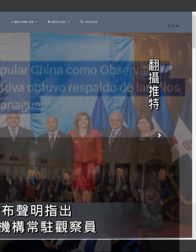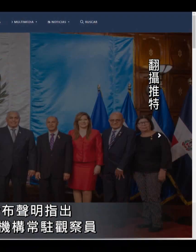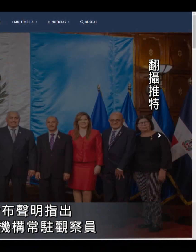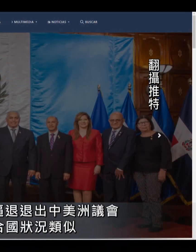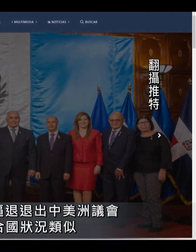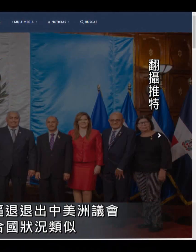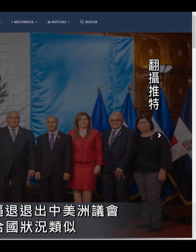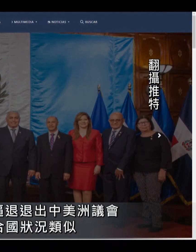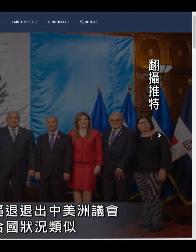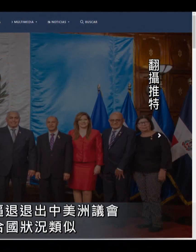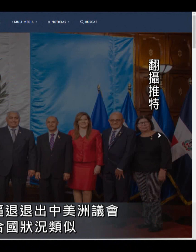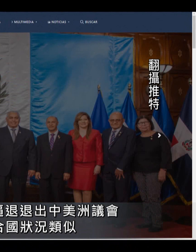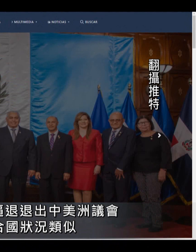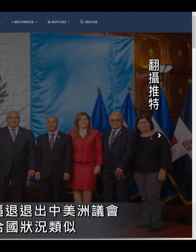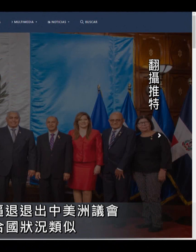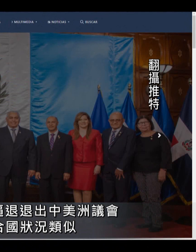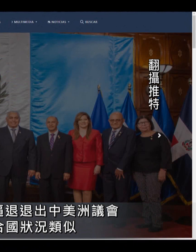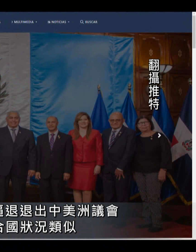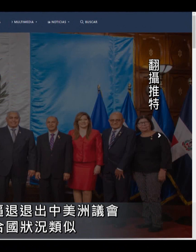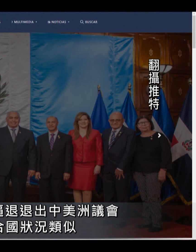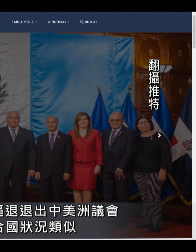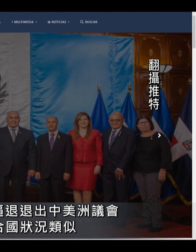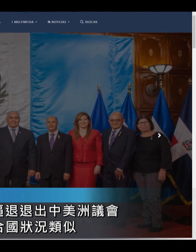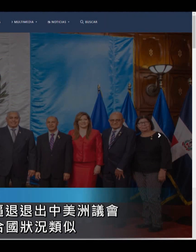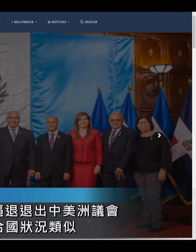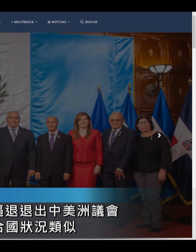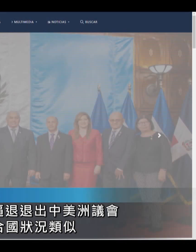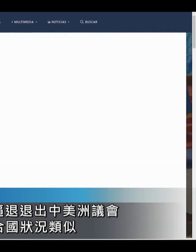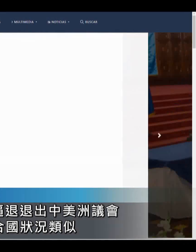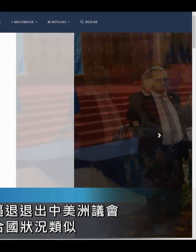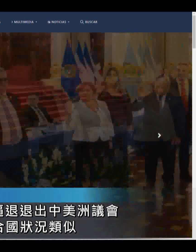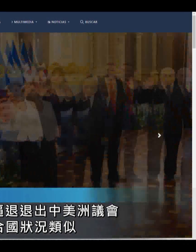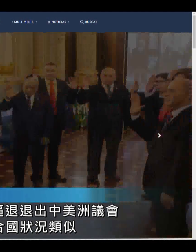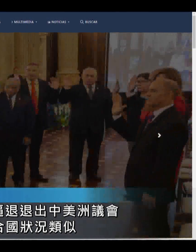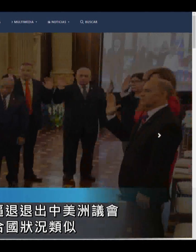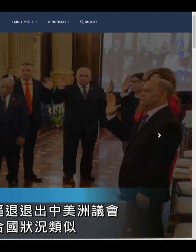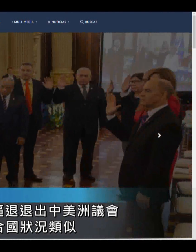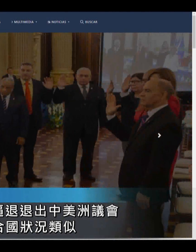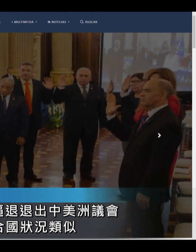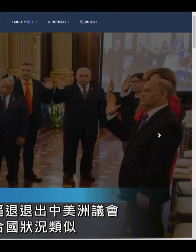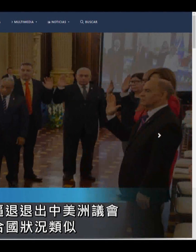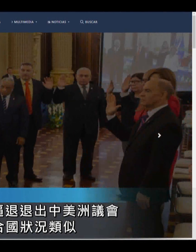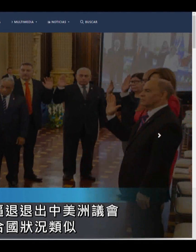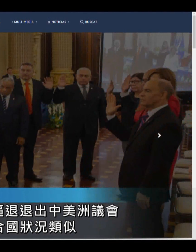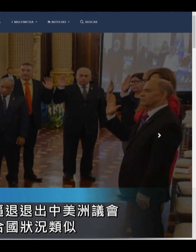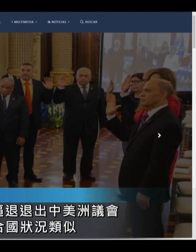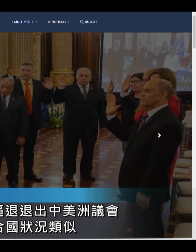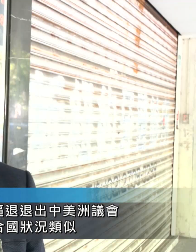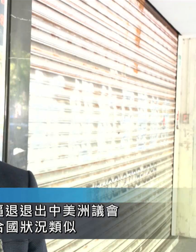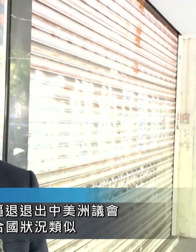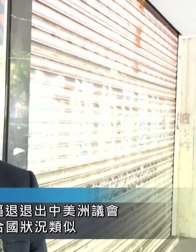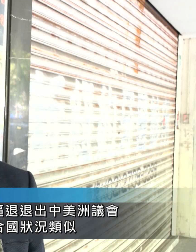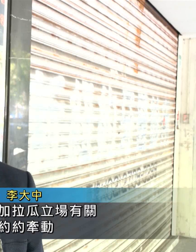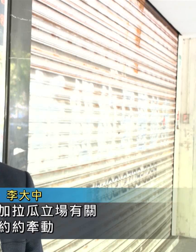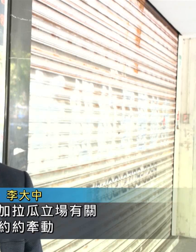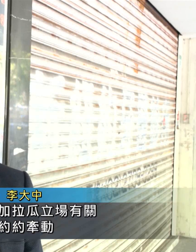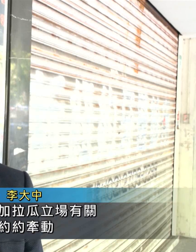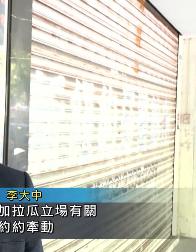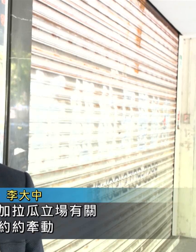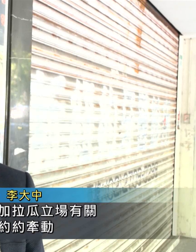者分析，台湾遭逼退退出中美洲议会，和1971年退出联合国状况类似。 表面上当然是跟尼加拉